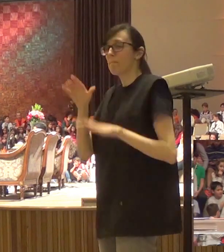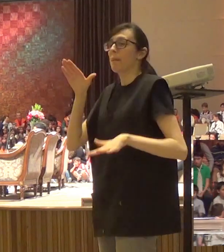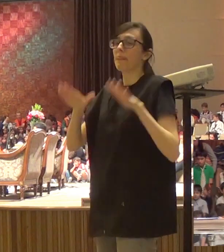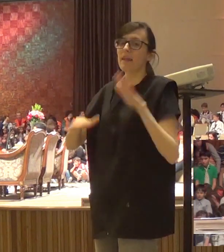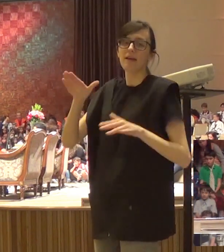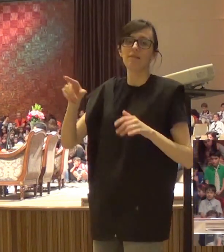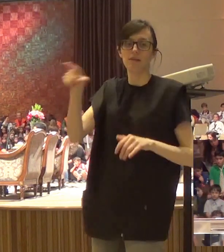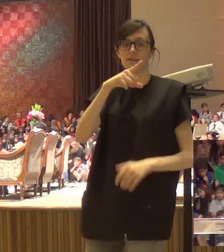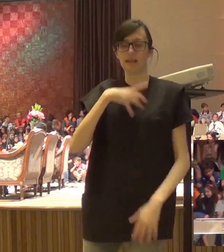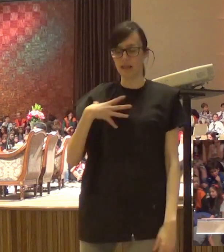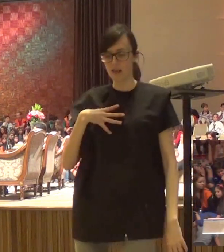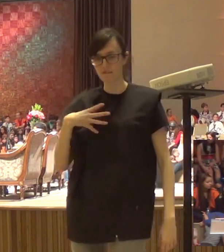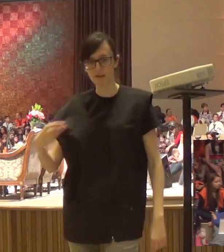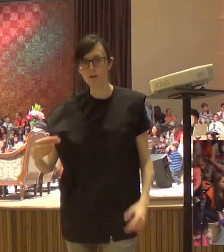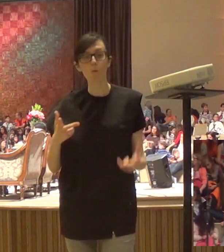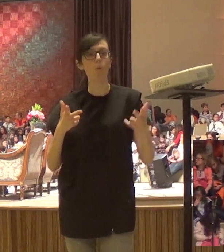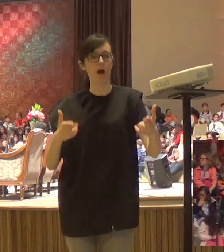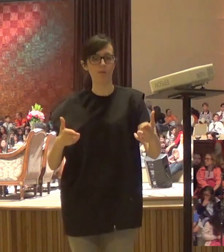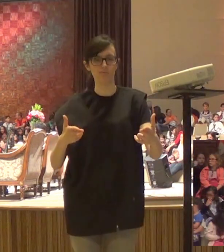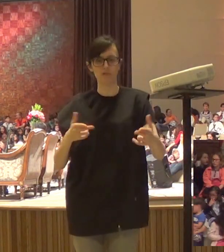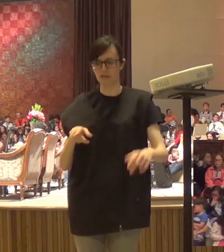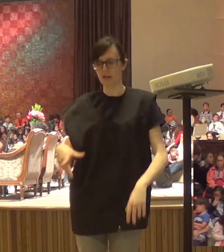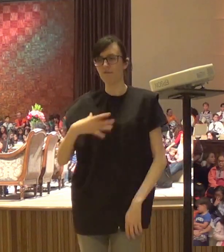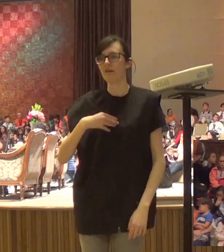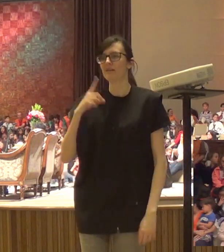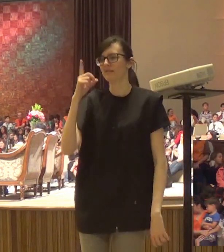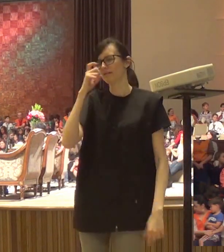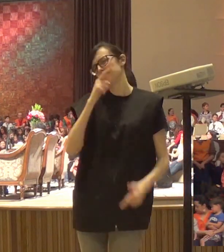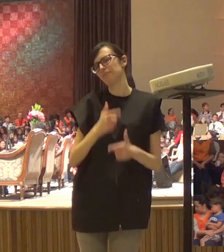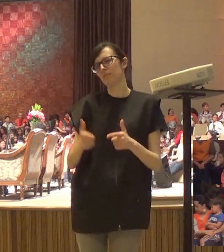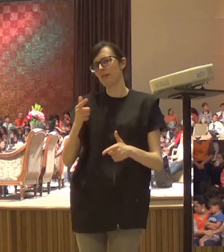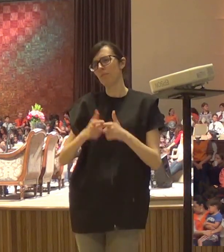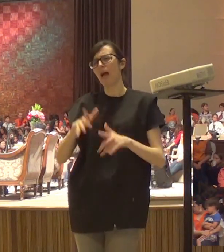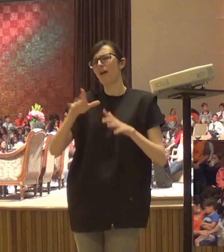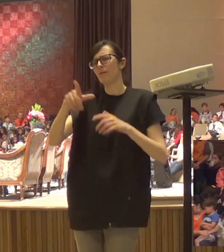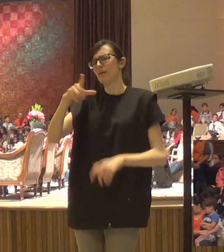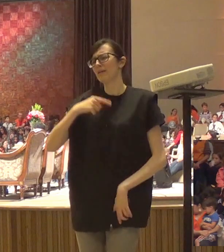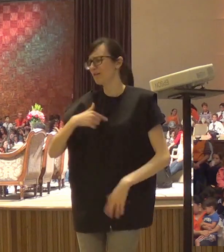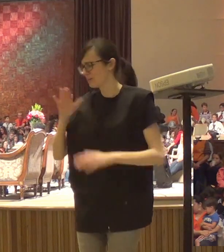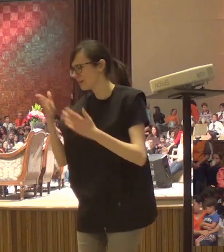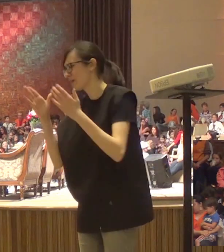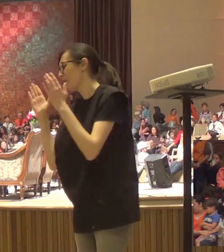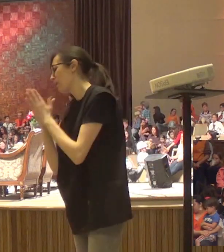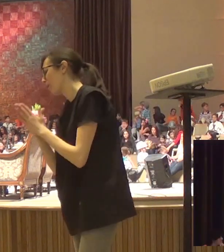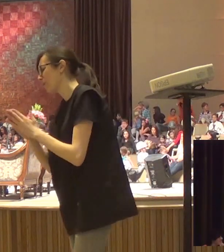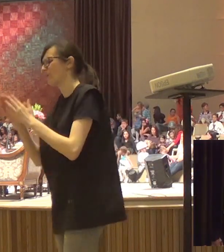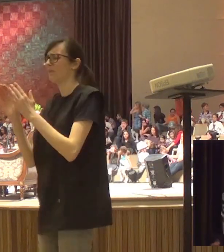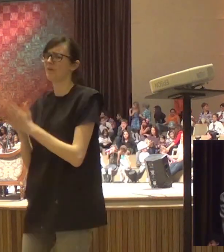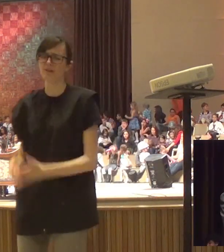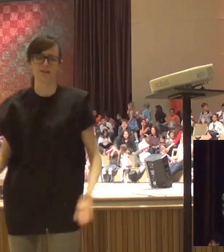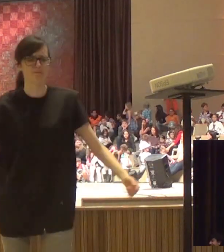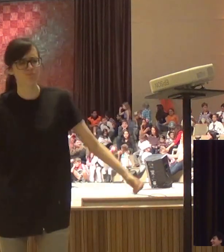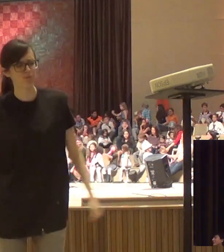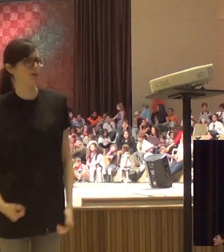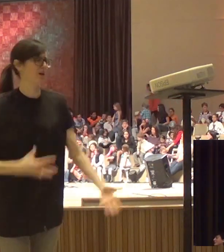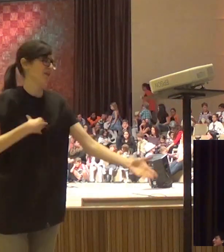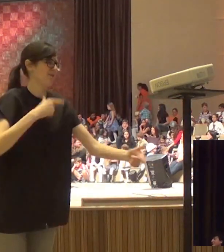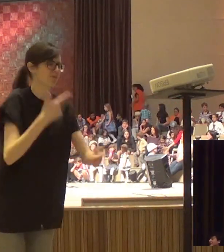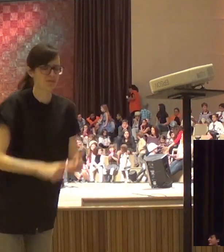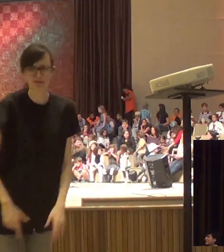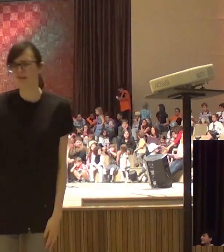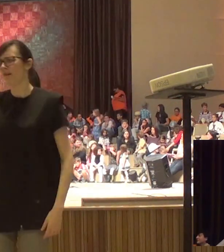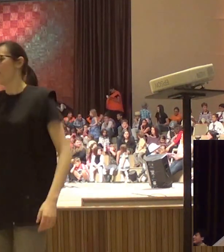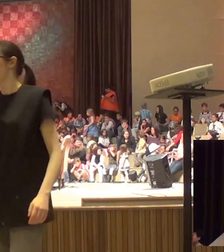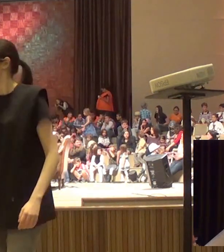talvez você está com um filho com uma situação muito difícil. Talvez você está chorando, está orando pelo seu filho, não está entendendo o comportamento